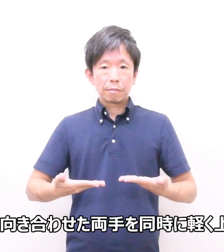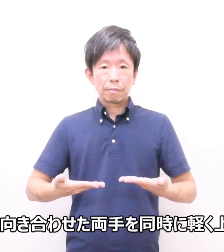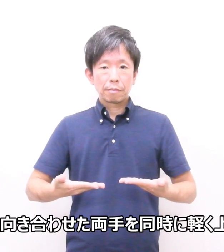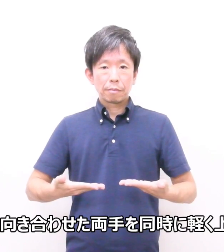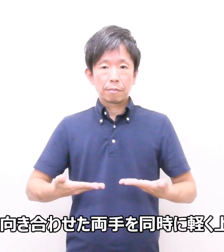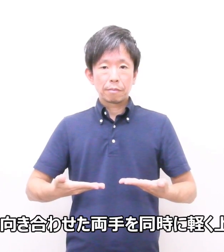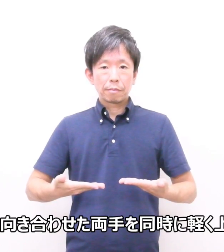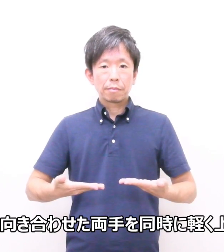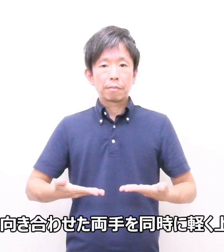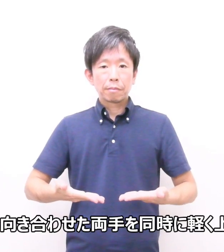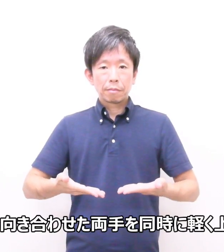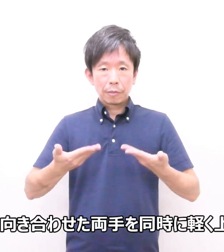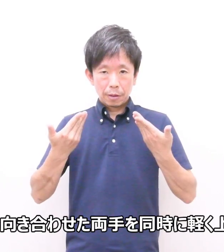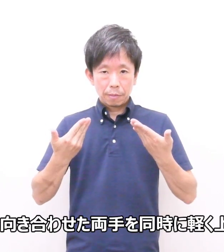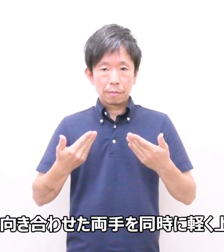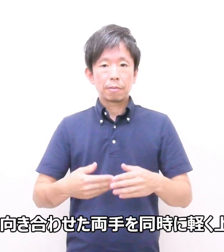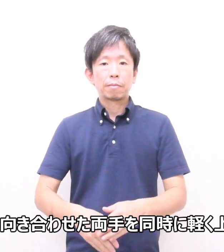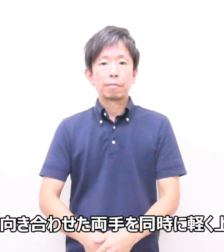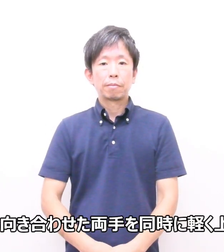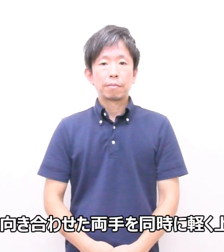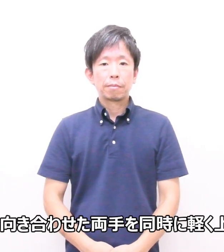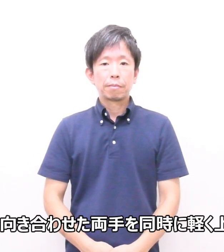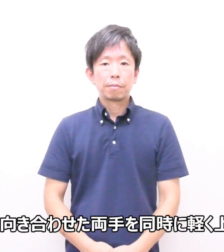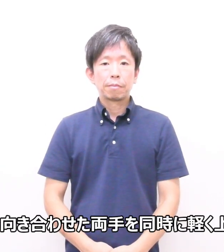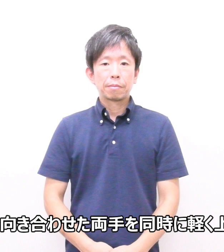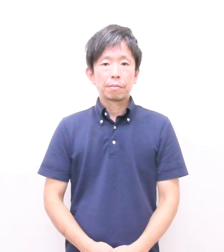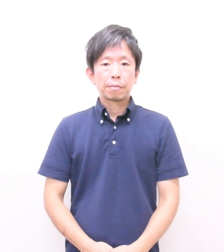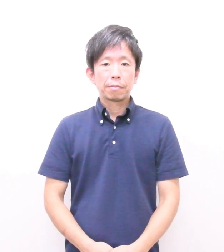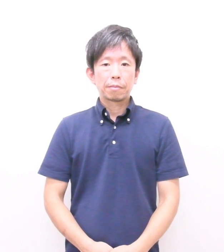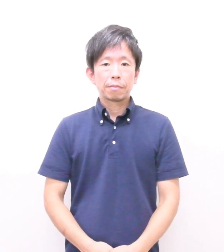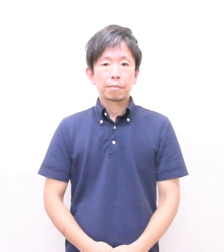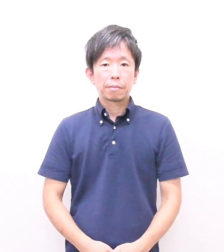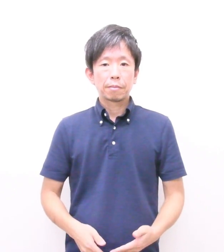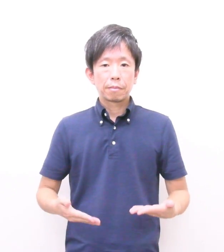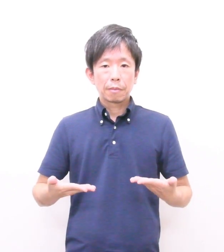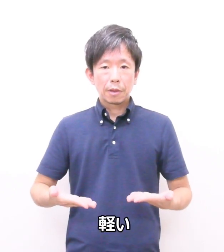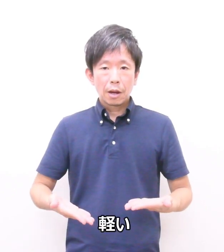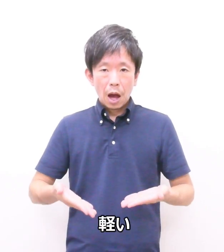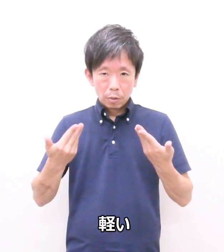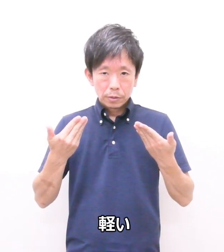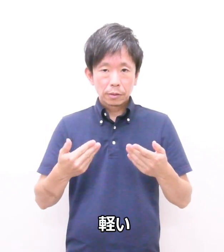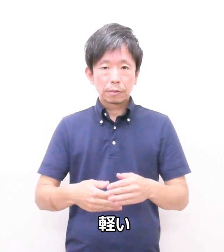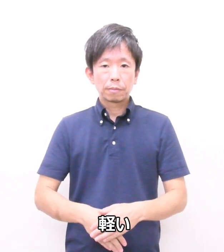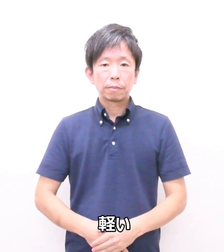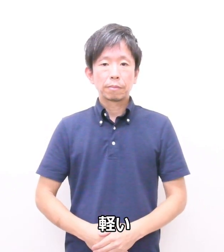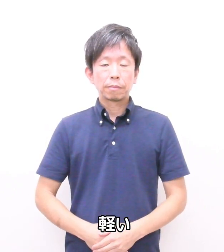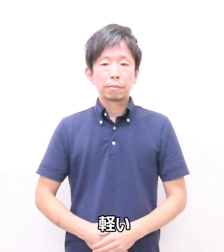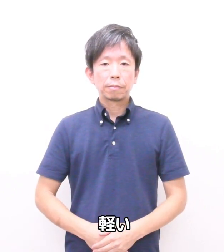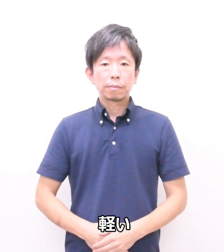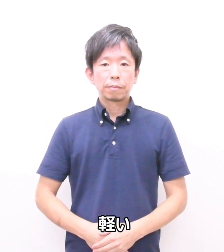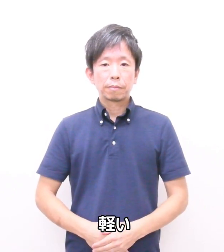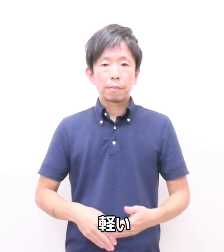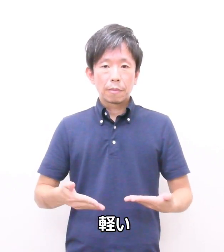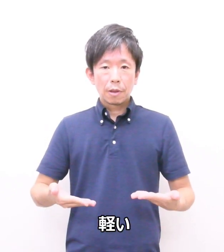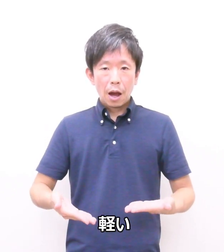に軽く上げる。軽い。軽い。